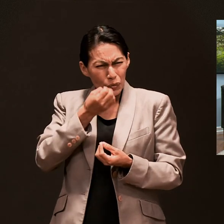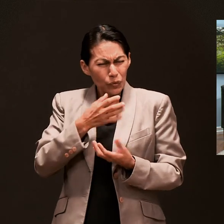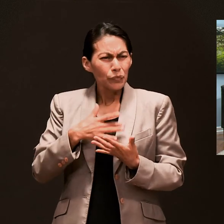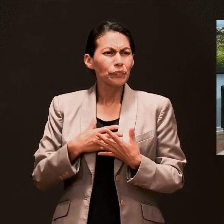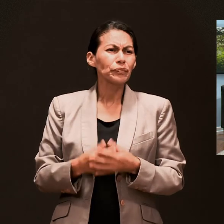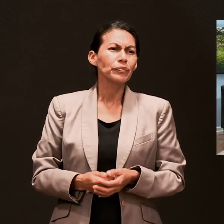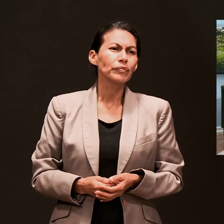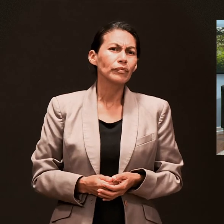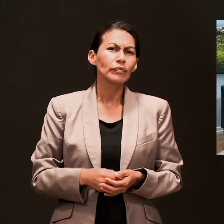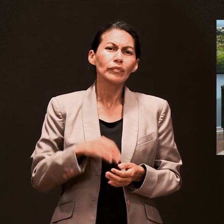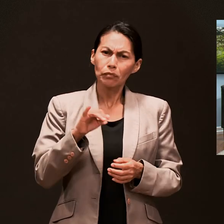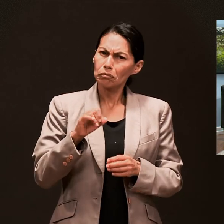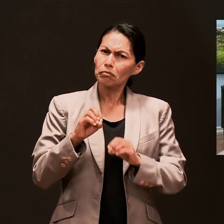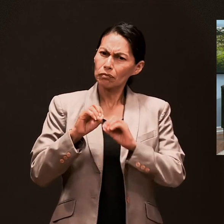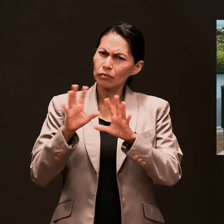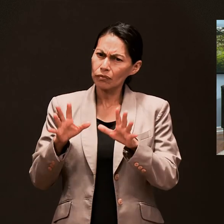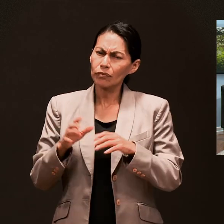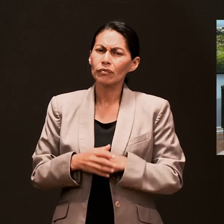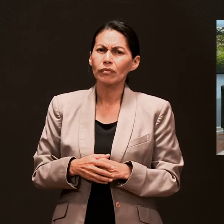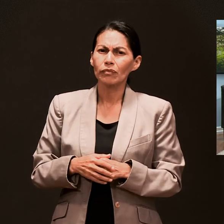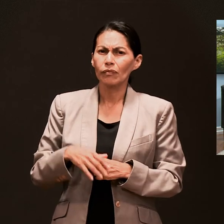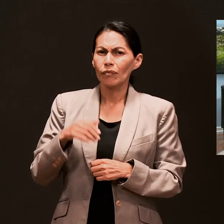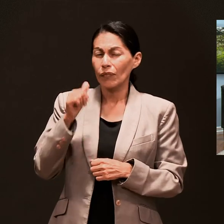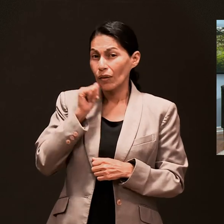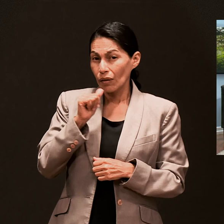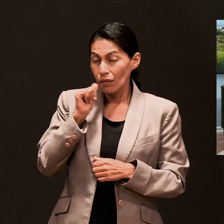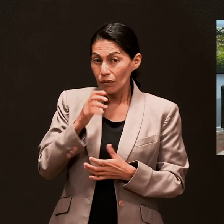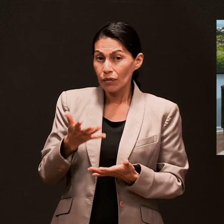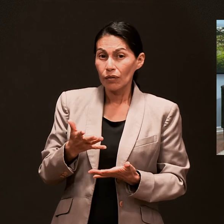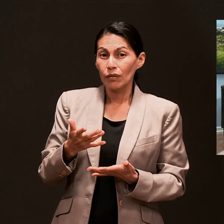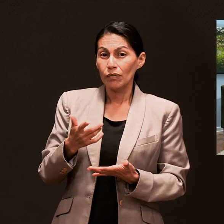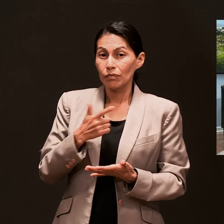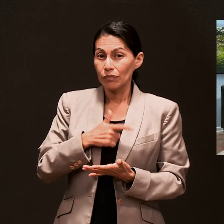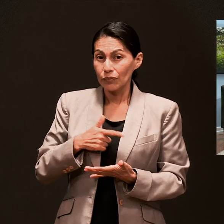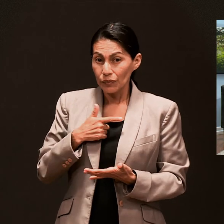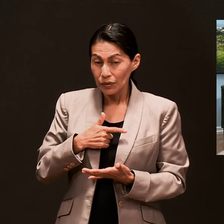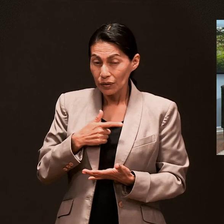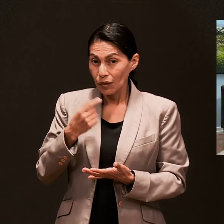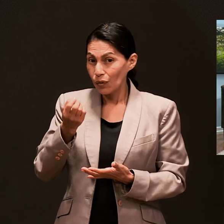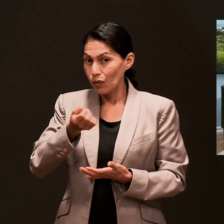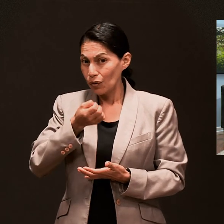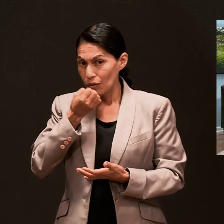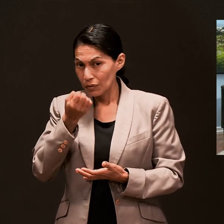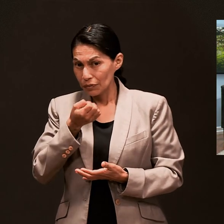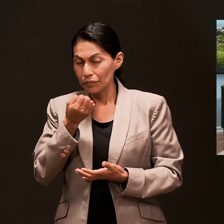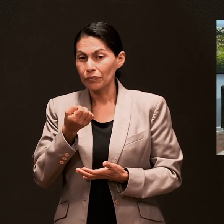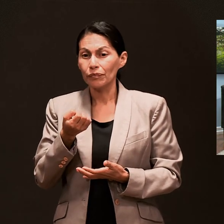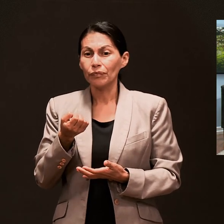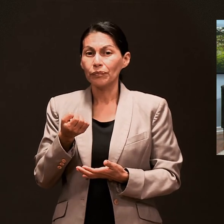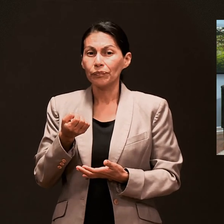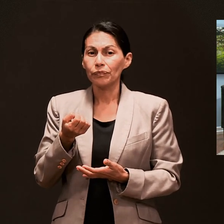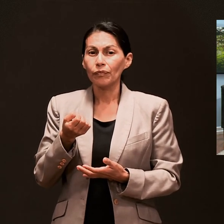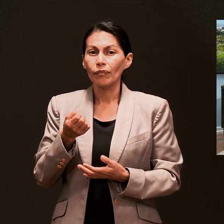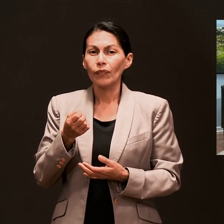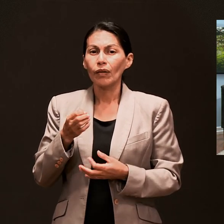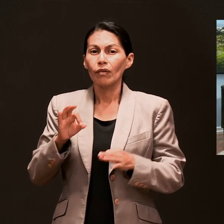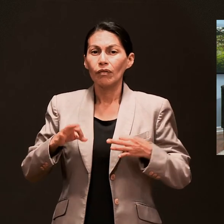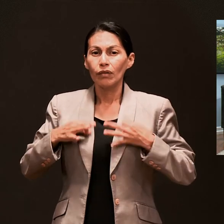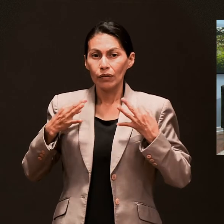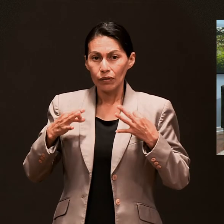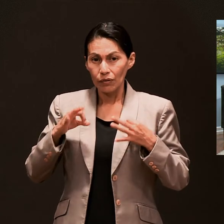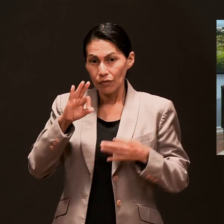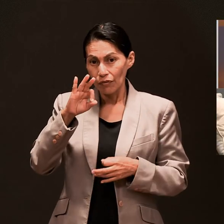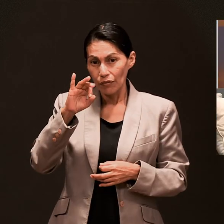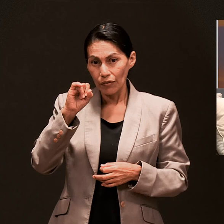podamos hacer nuestra en oración Sí como no pastor me llama siempre me ha llamado mucho